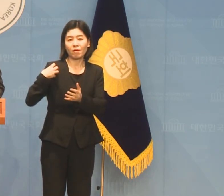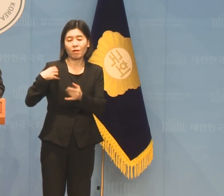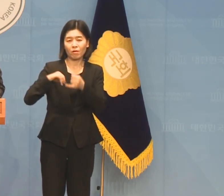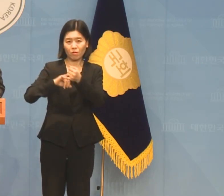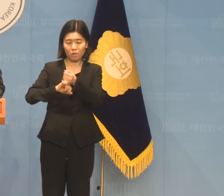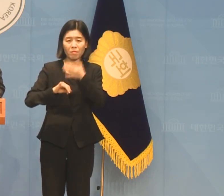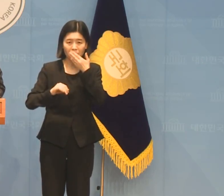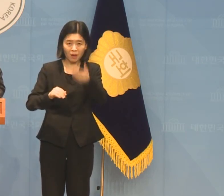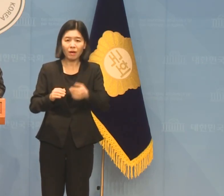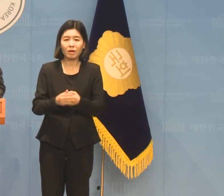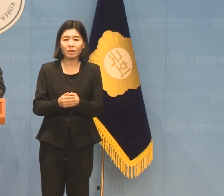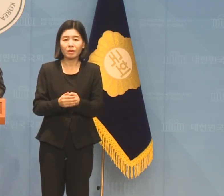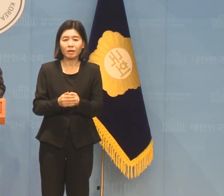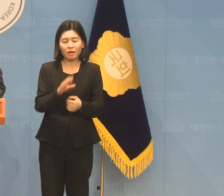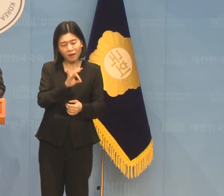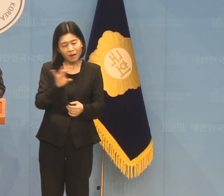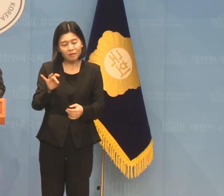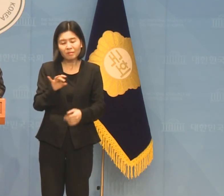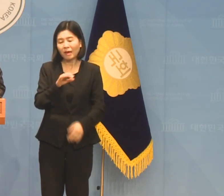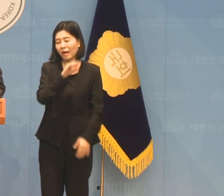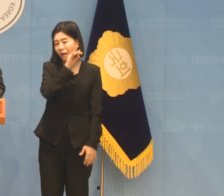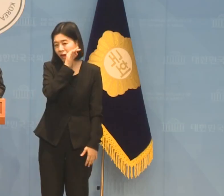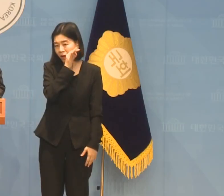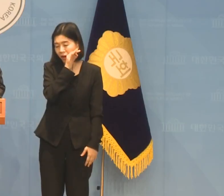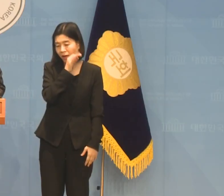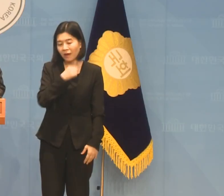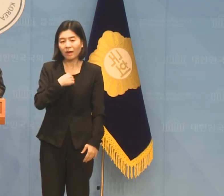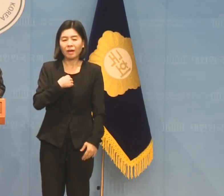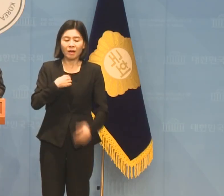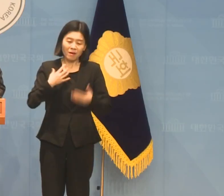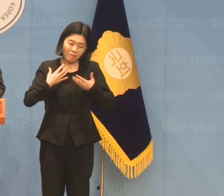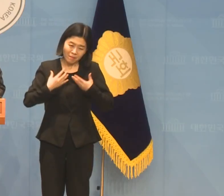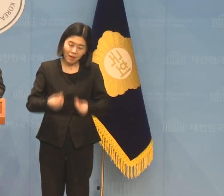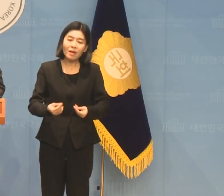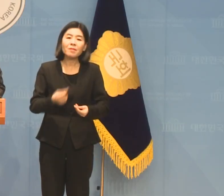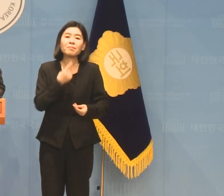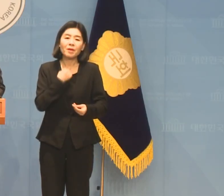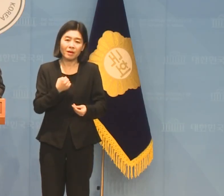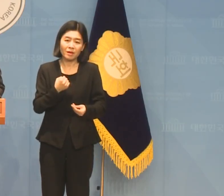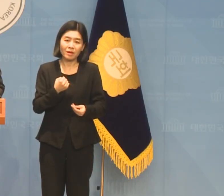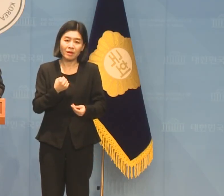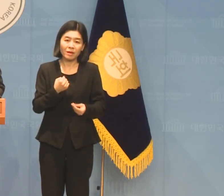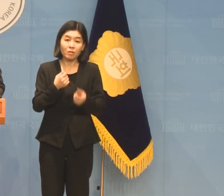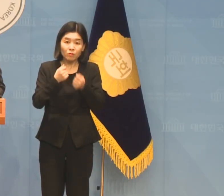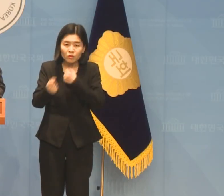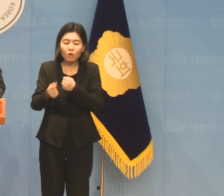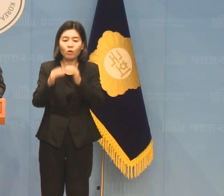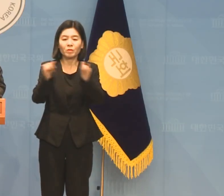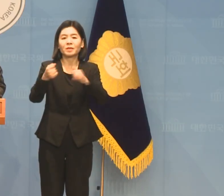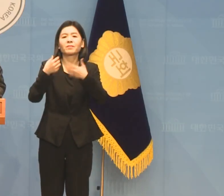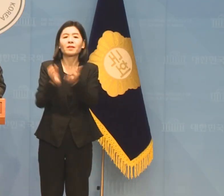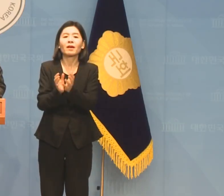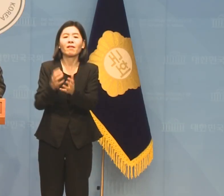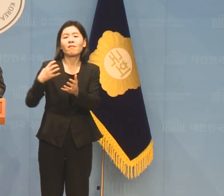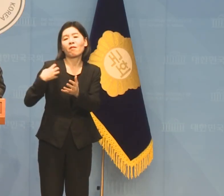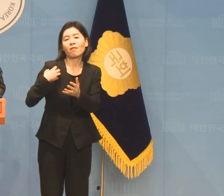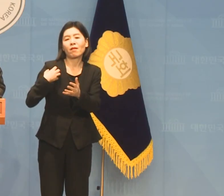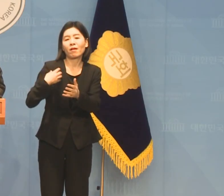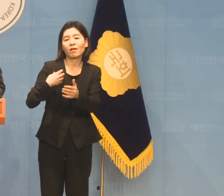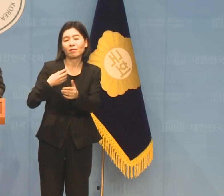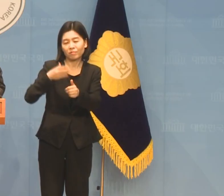때론 부끄럽고 때론 참담하였지만 국민의힘이 해야 할 역할에 대한 희망을 놓지 않았습니다.